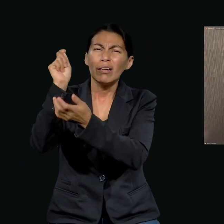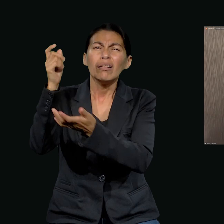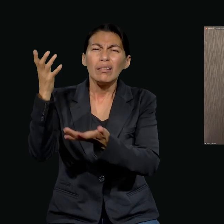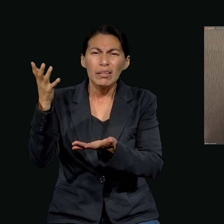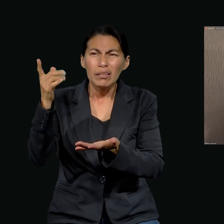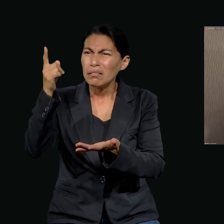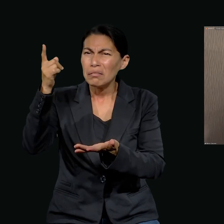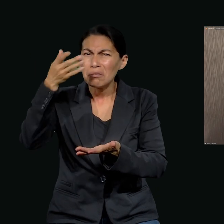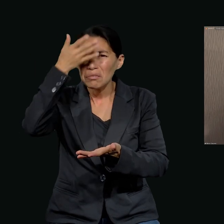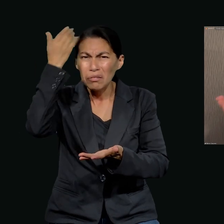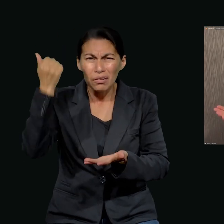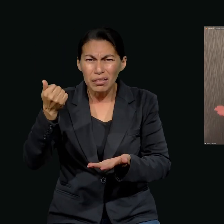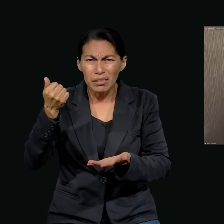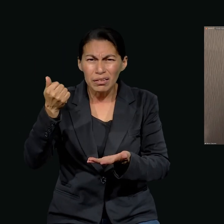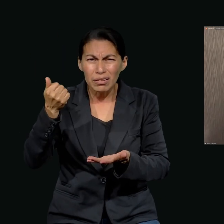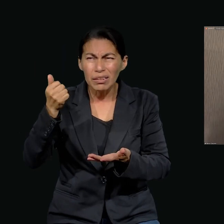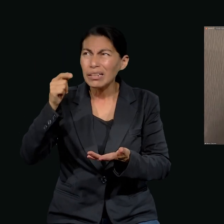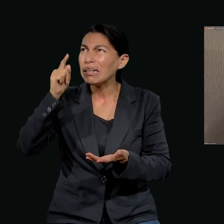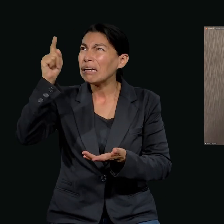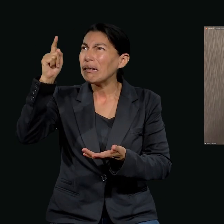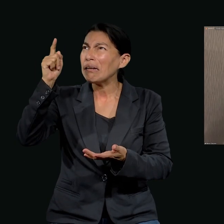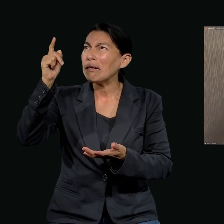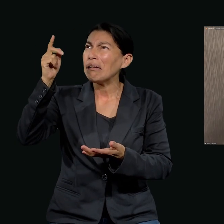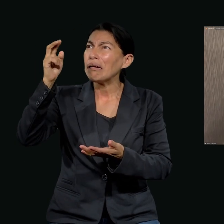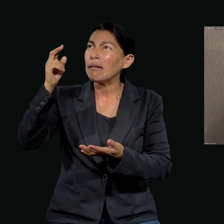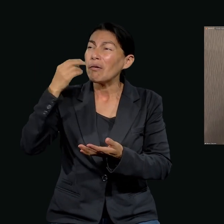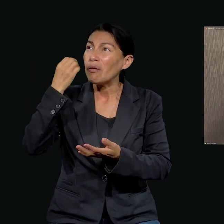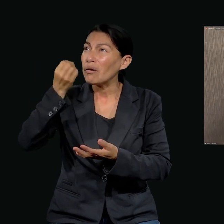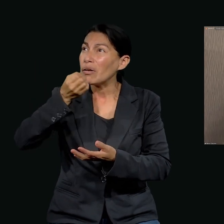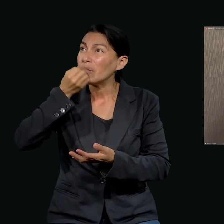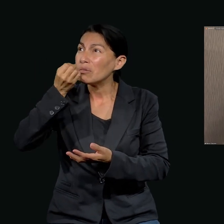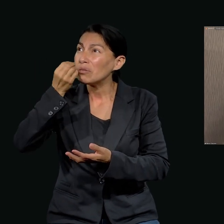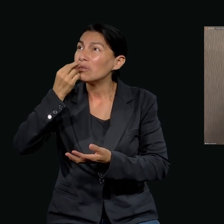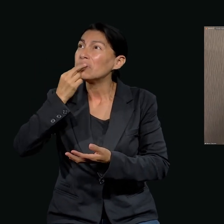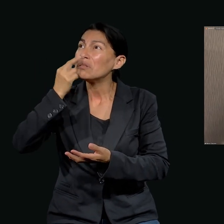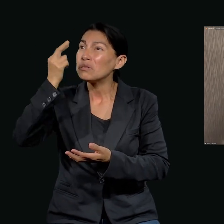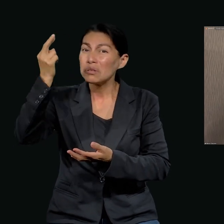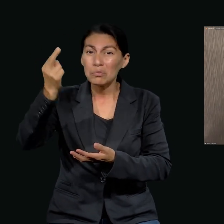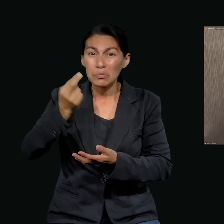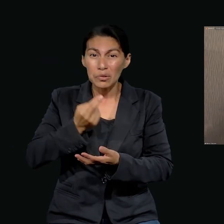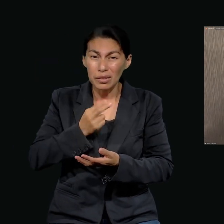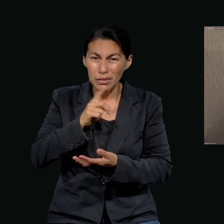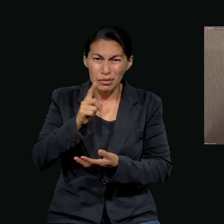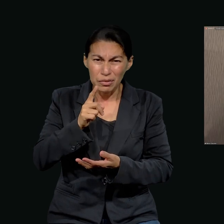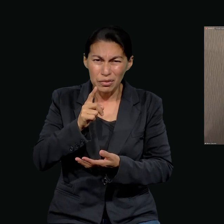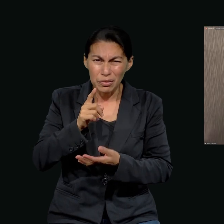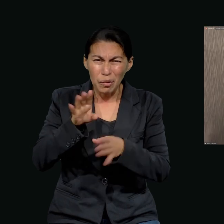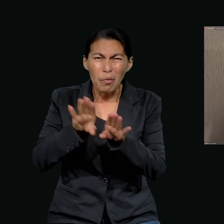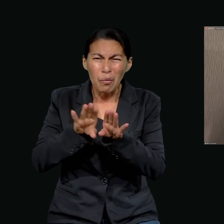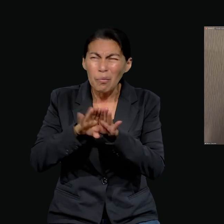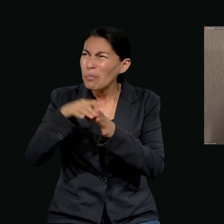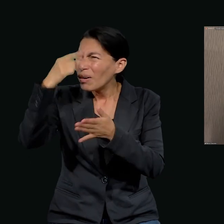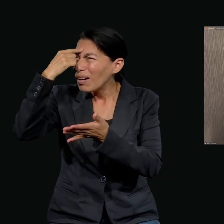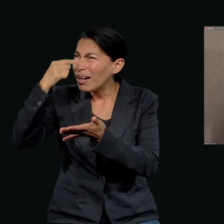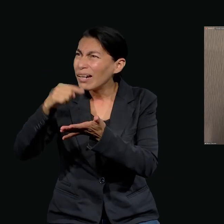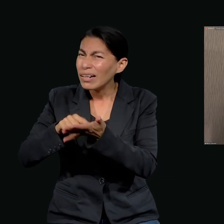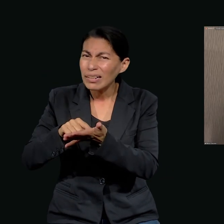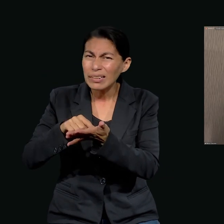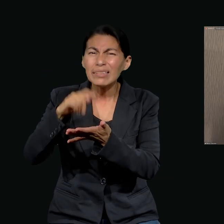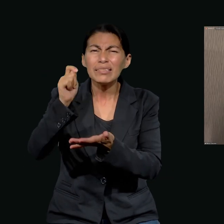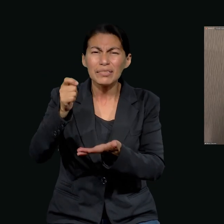exista y que pueda oír y responder nuestras plegarias? Este programa está hecho precisamente